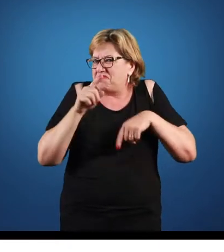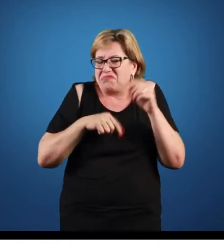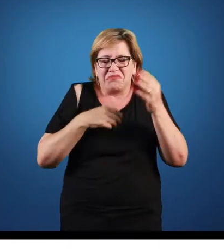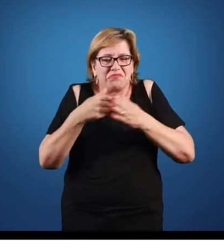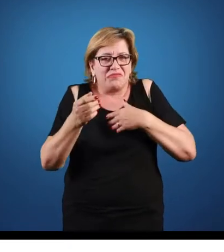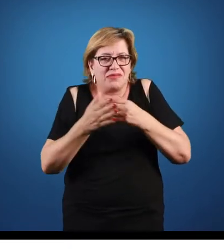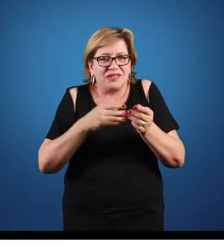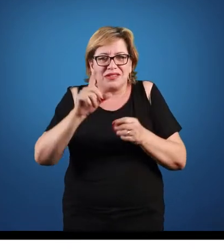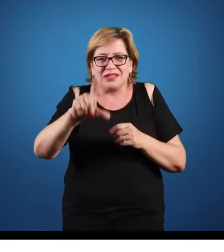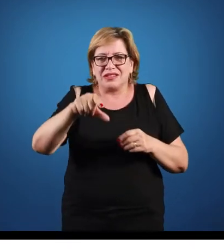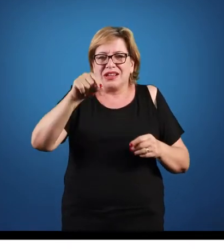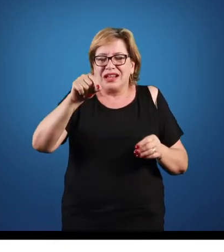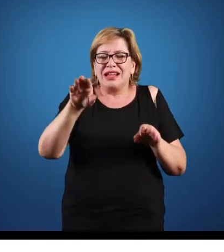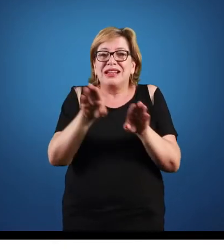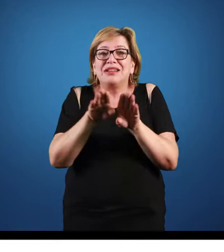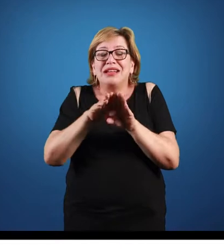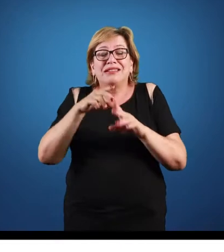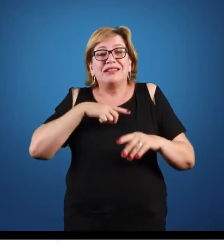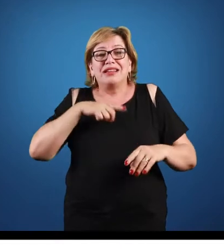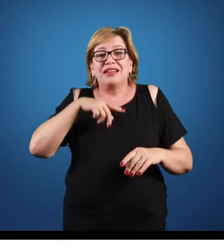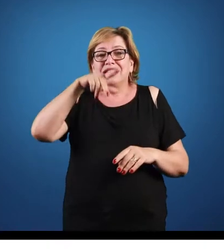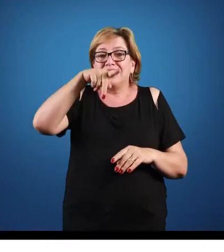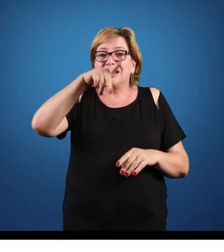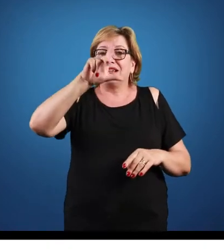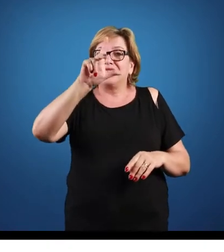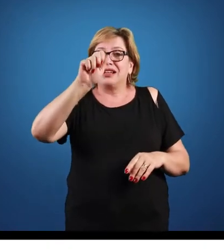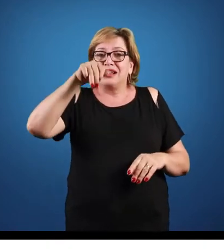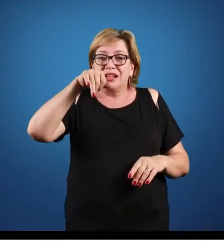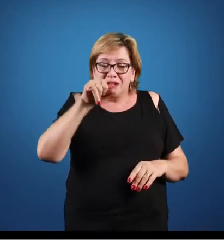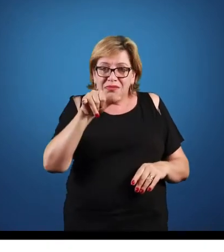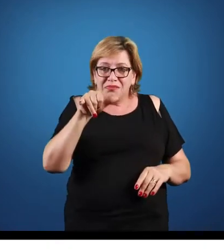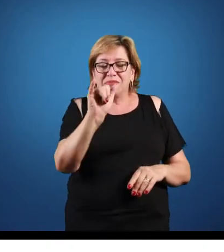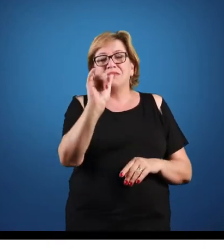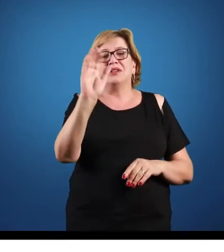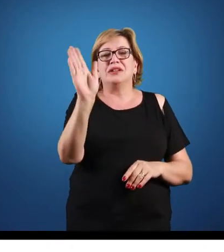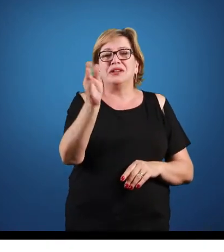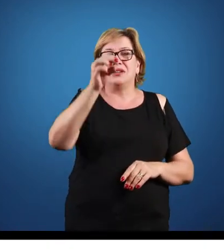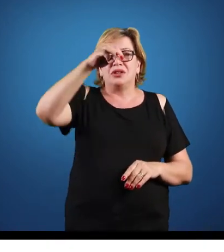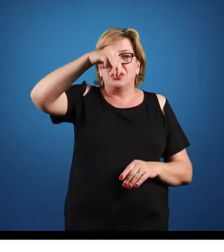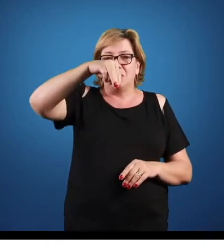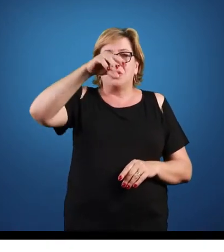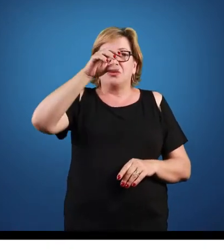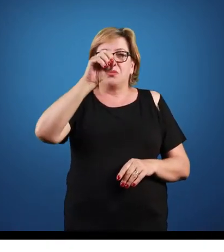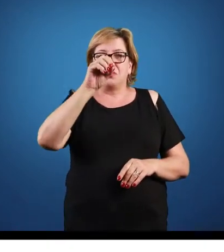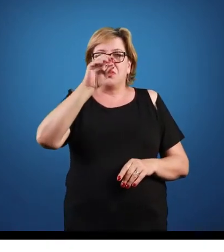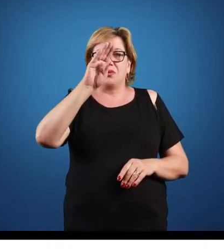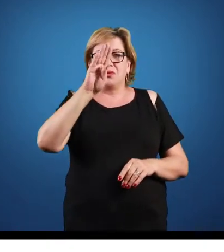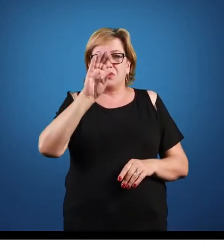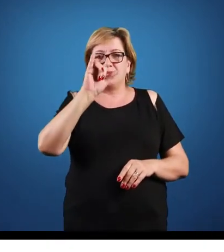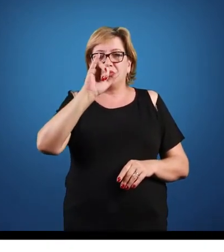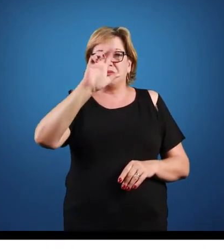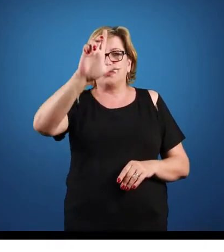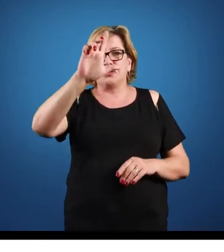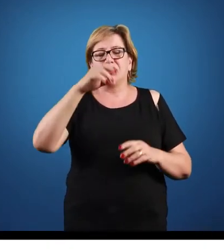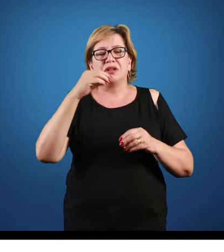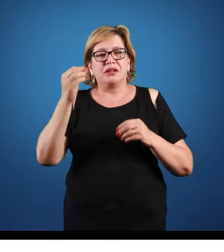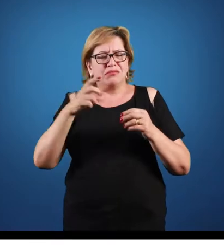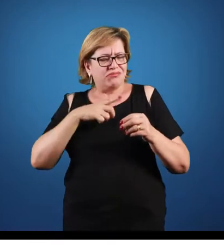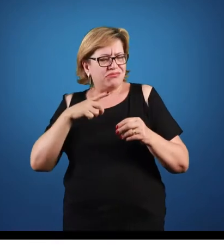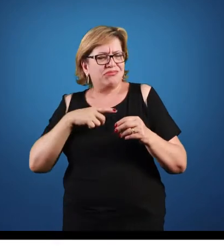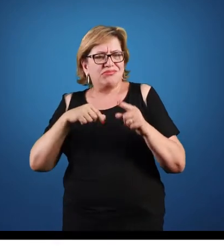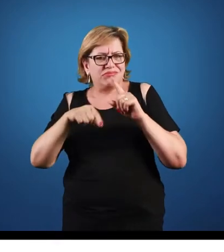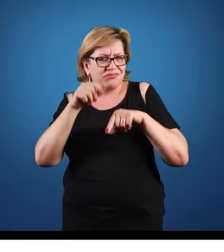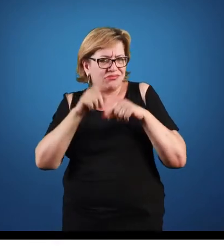na verdade nem mobil por exemplo também dá para usar na internet bastante bibliográfico de papel